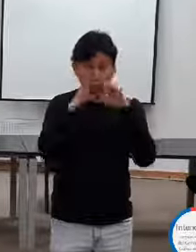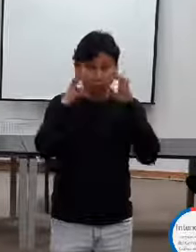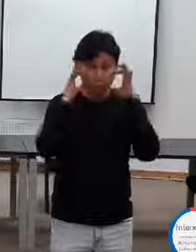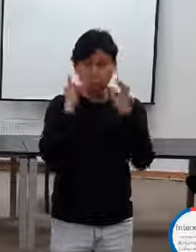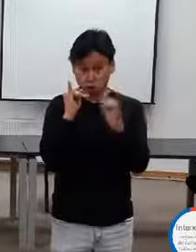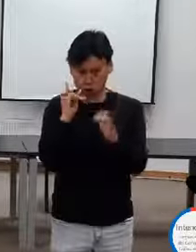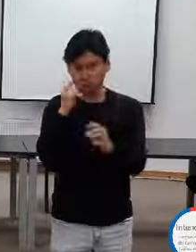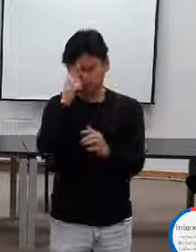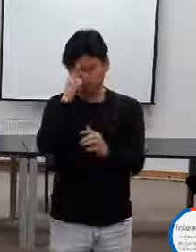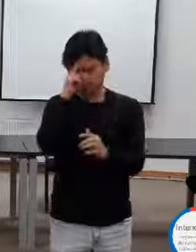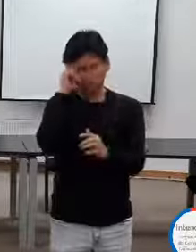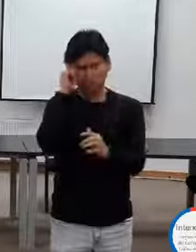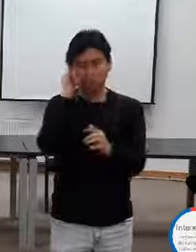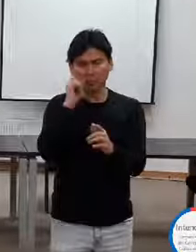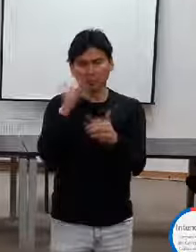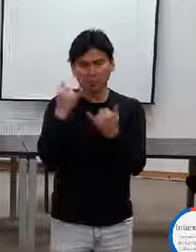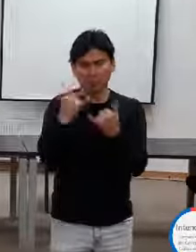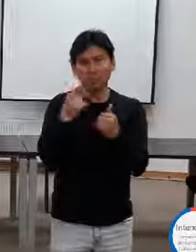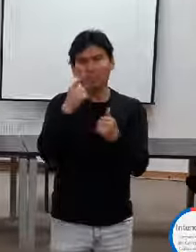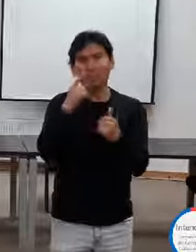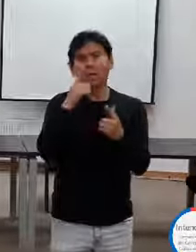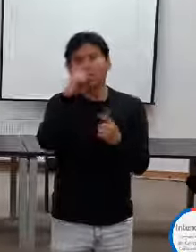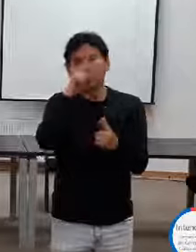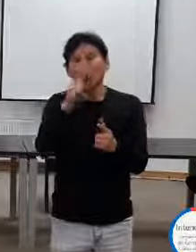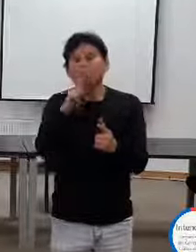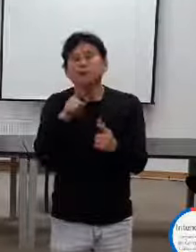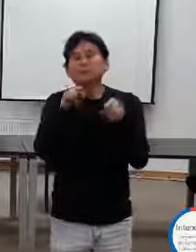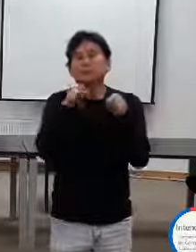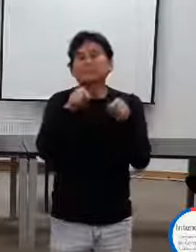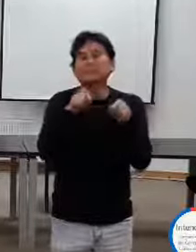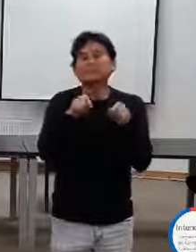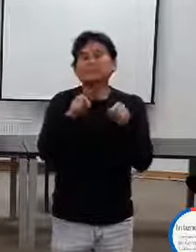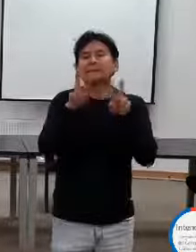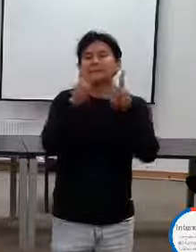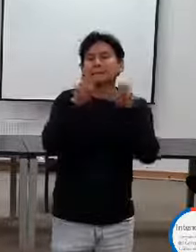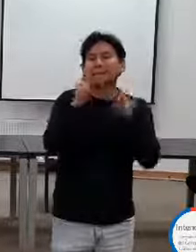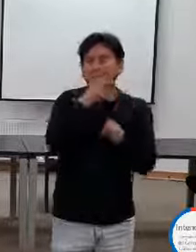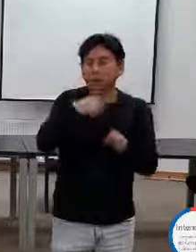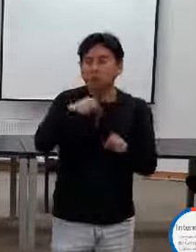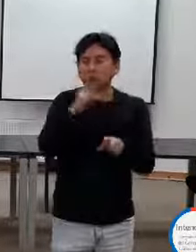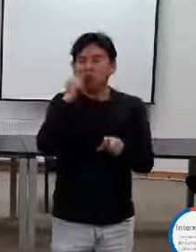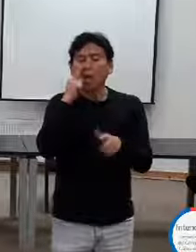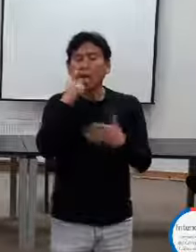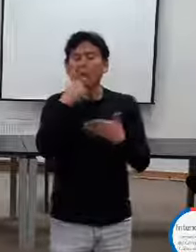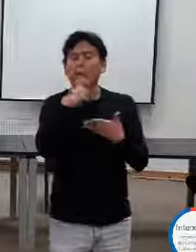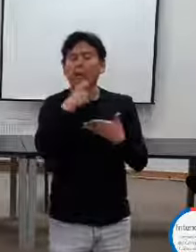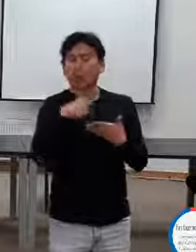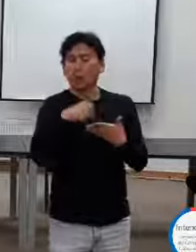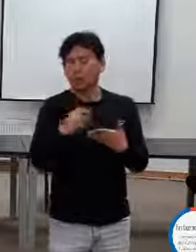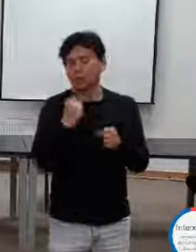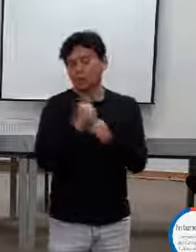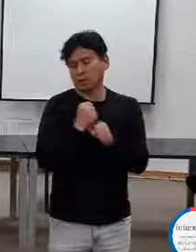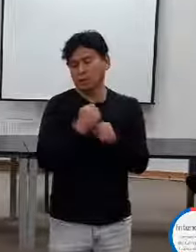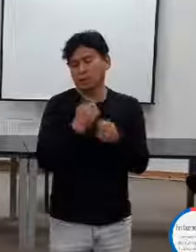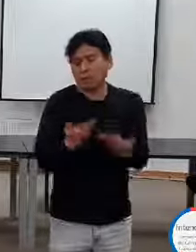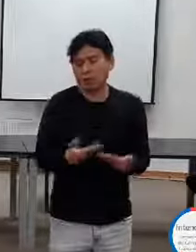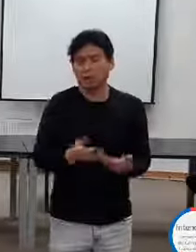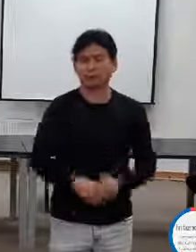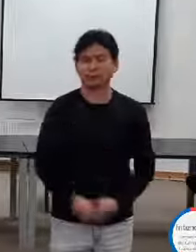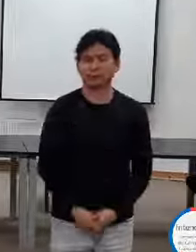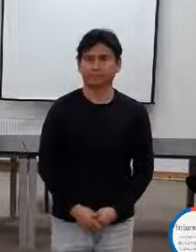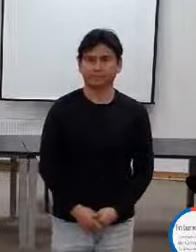protección personal requeridos, de acuerdo a lo informado, pero es eso en definitiva lo que tenemos que estudiar y trabajar ahora.